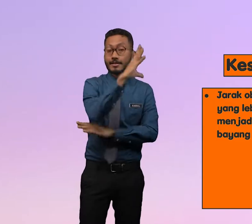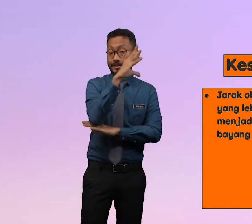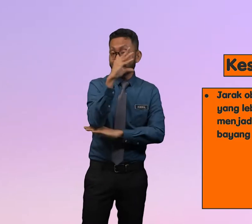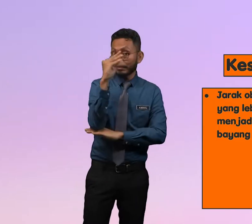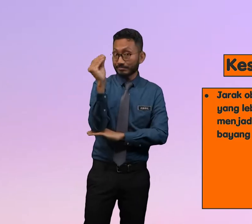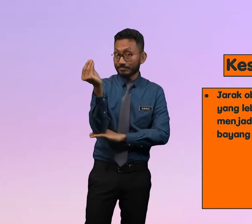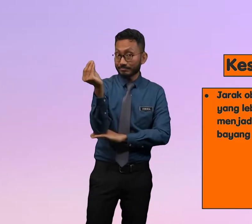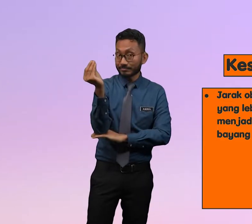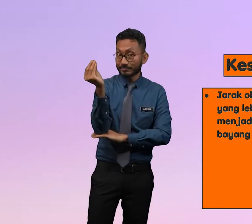Dan